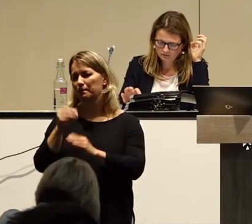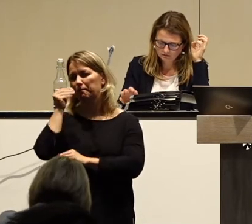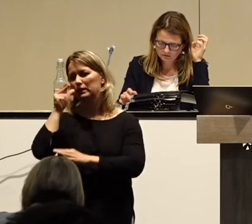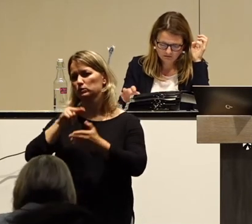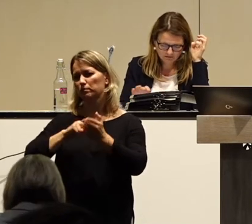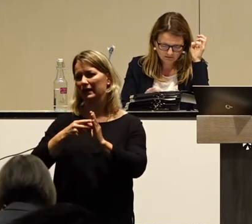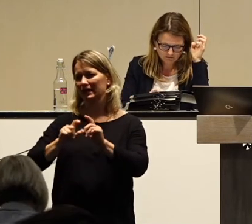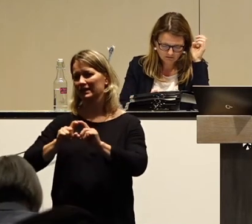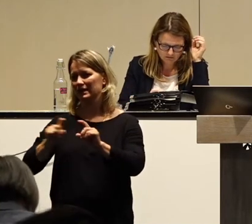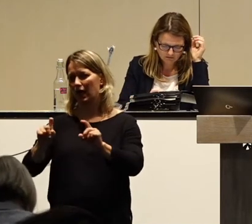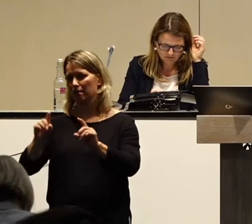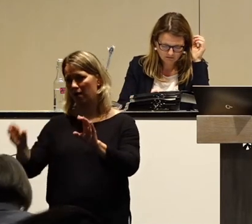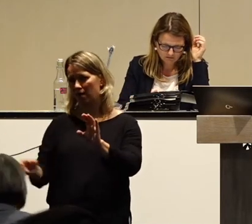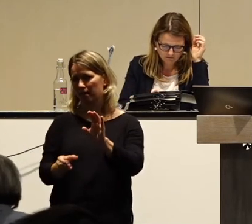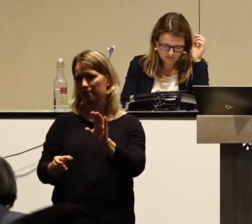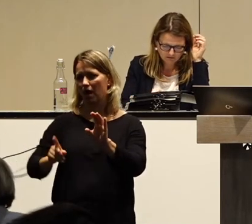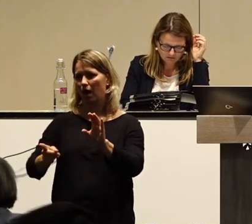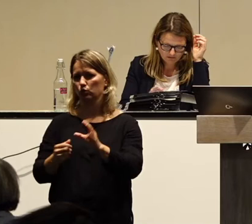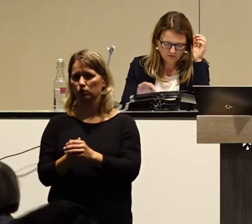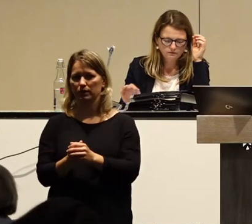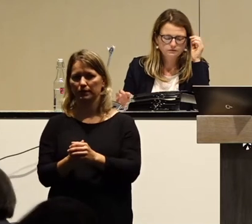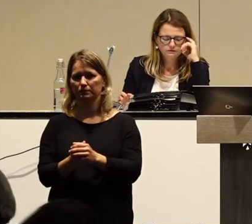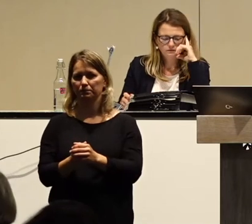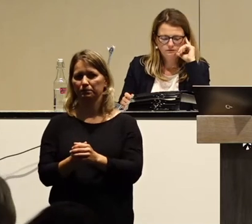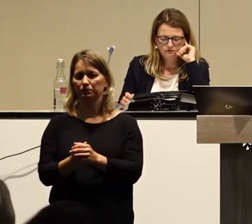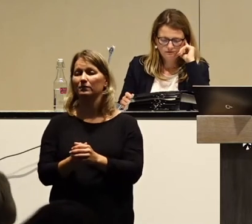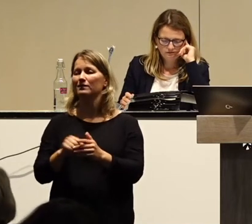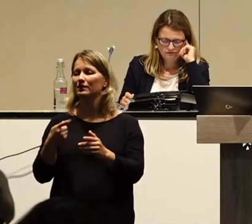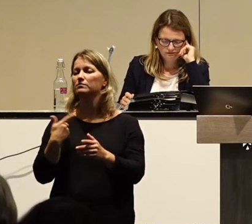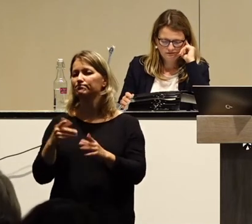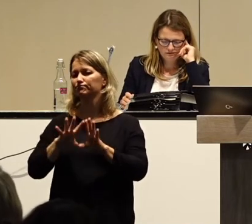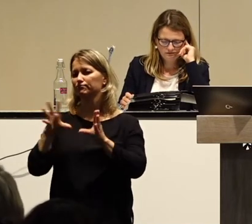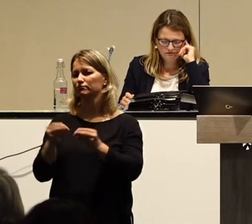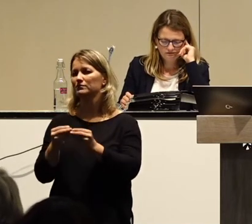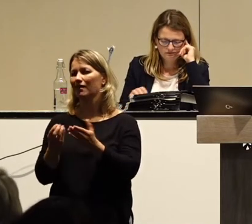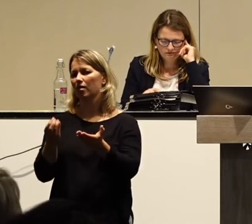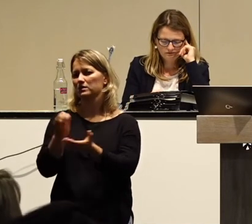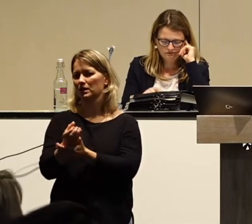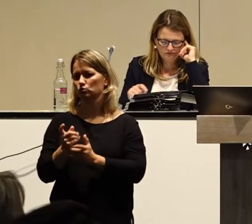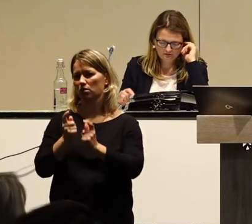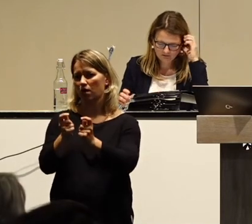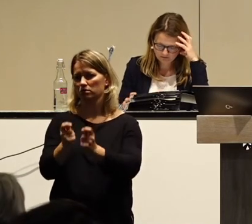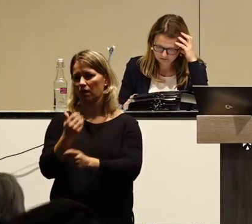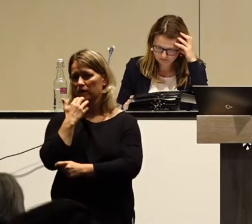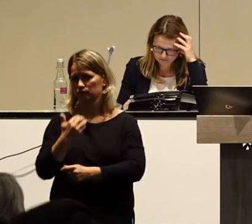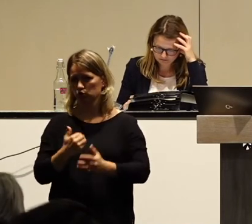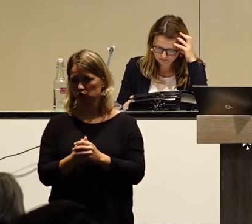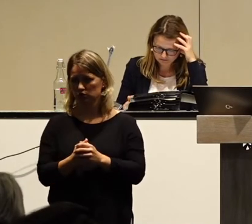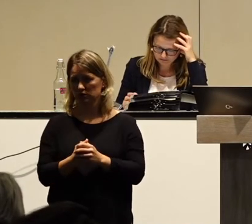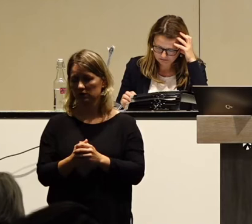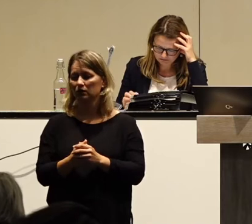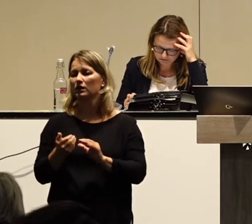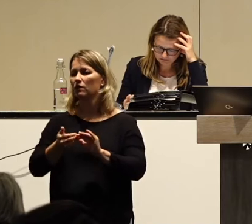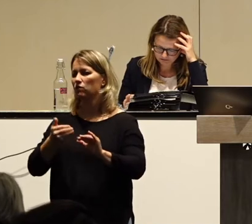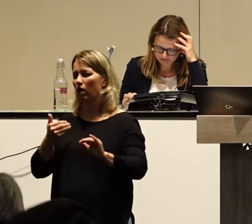bildungspolitisches Thema hinten ran, wo ich gleich jetzt einen gemeinsamen Ersetzungsantrag einbringen möchte, auf den sich in der